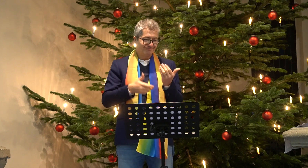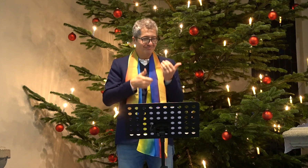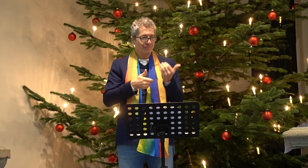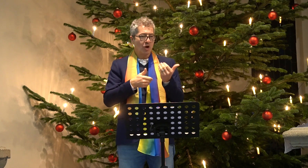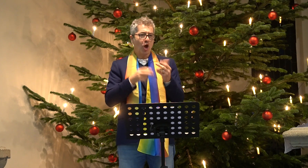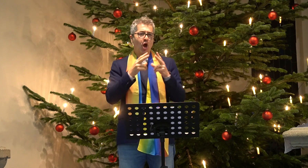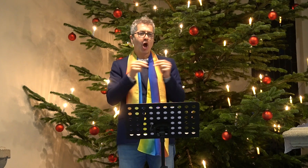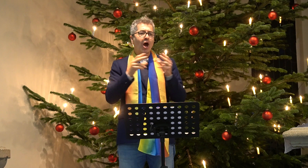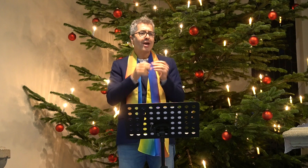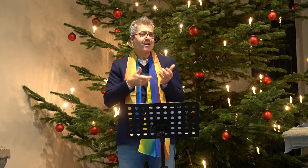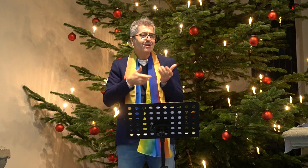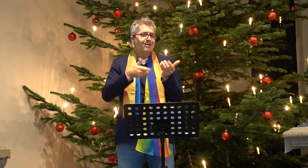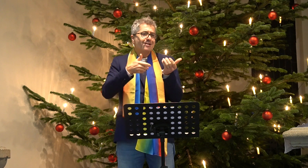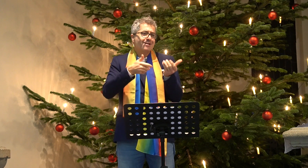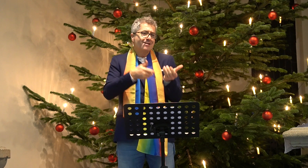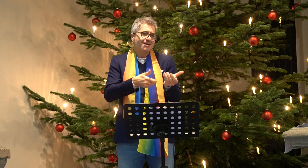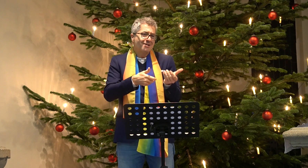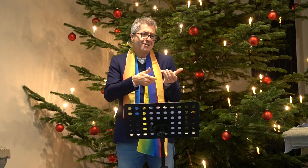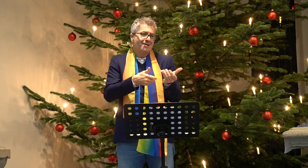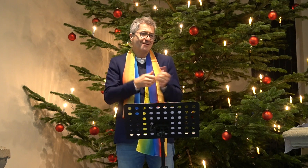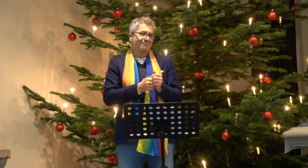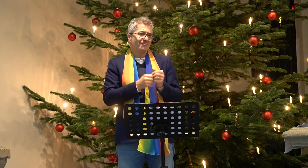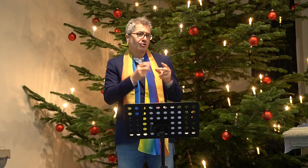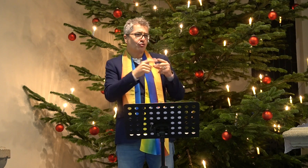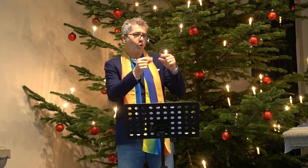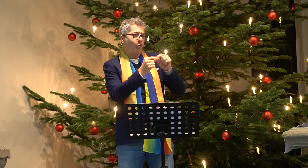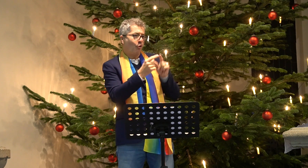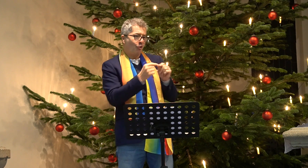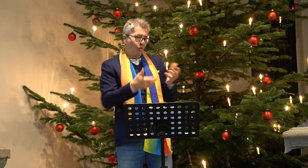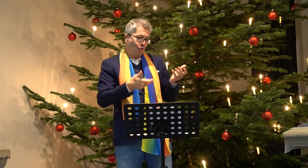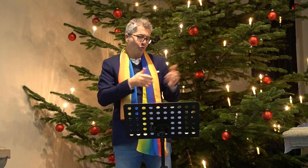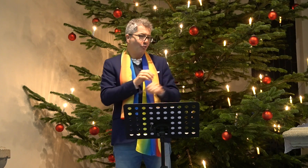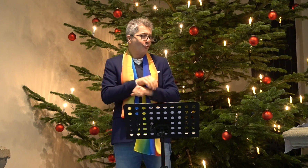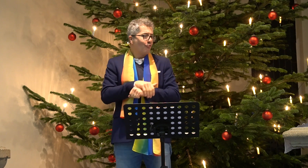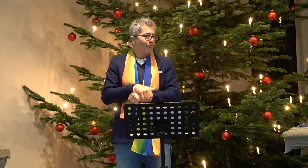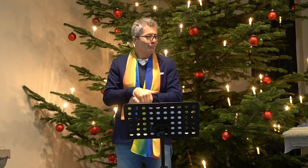Windeln und legt Jesus in die Krippe auf Heu